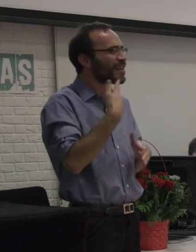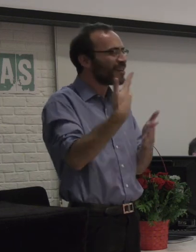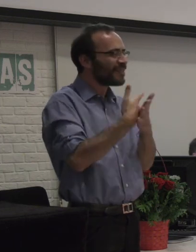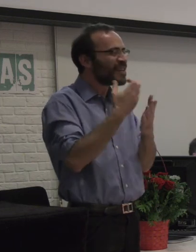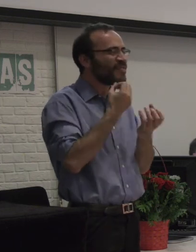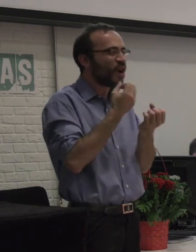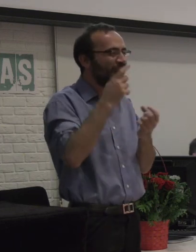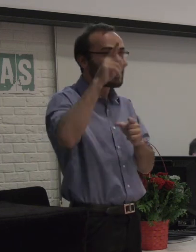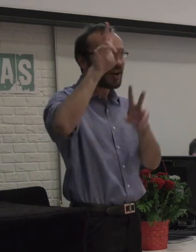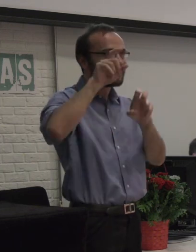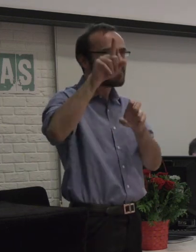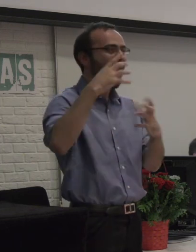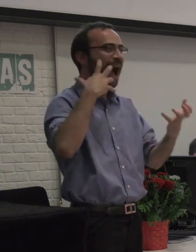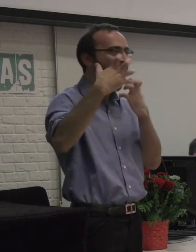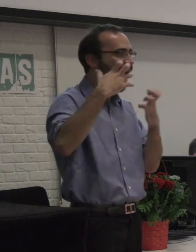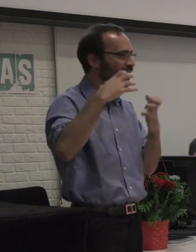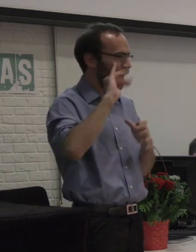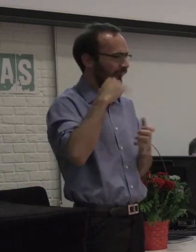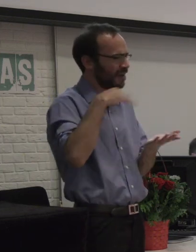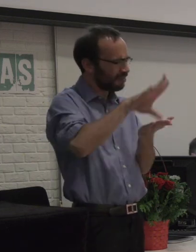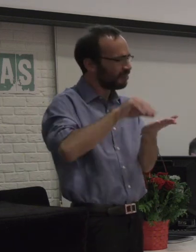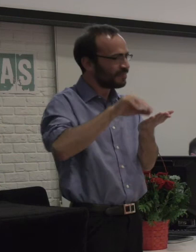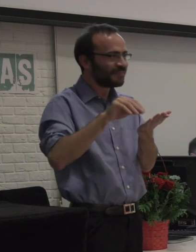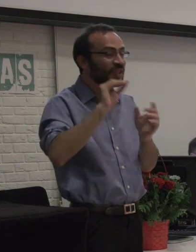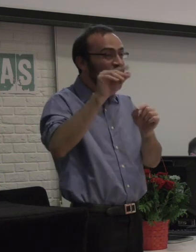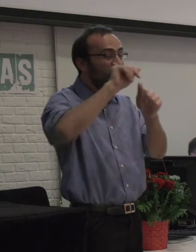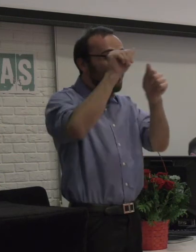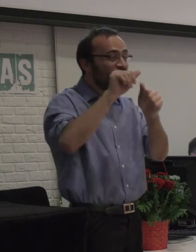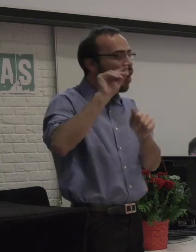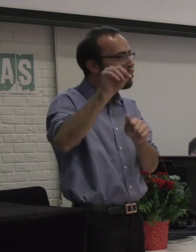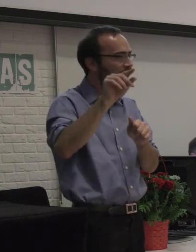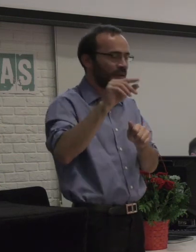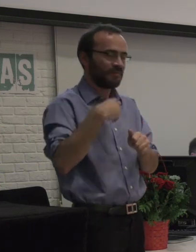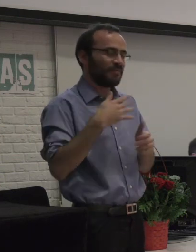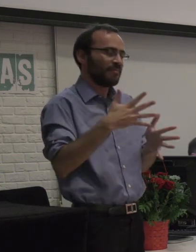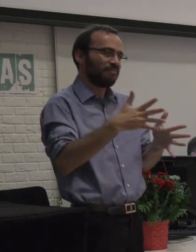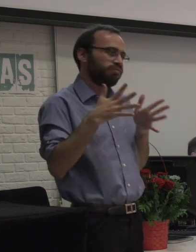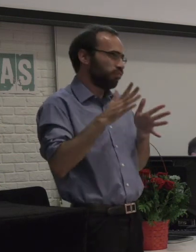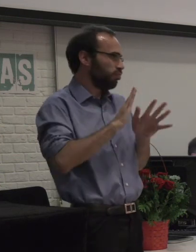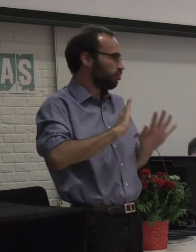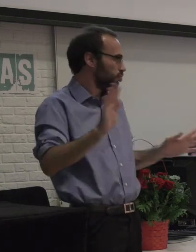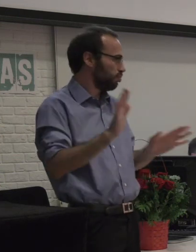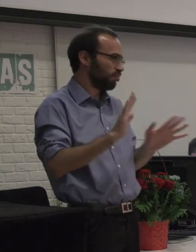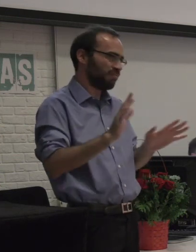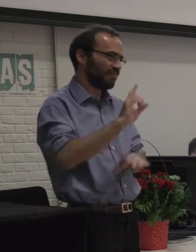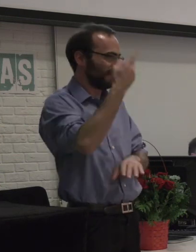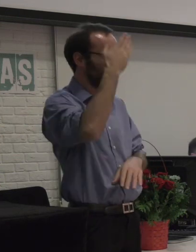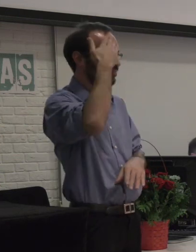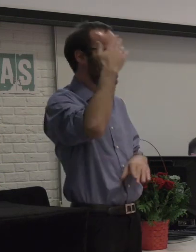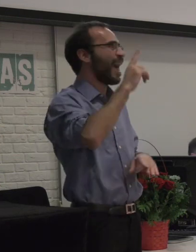de historia del arte, así que la personalidad de Leonardo es algo que me fascina, y la verdad es que fue también el primer tema que se